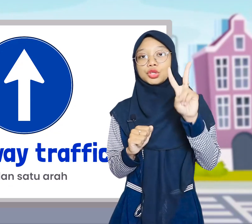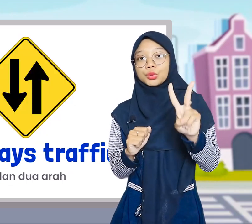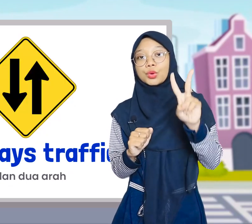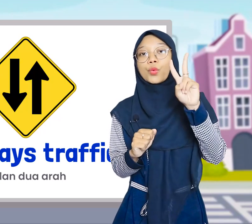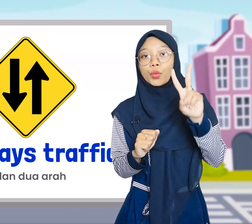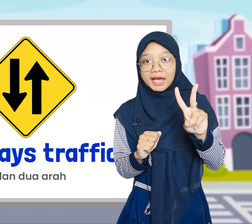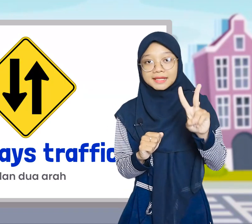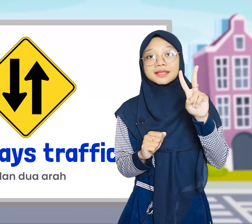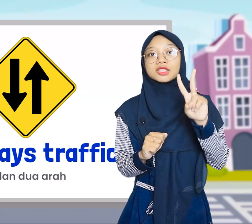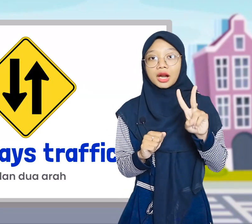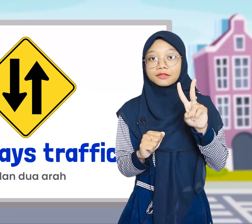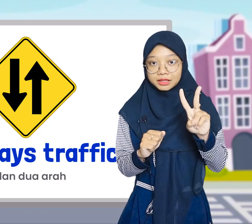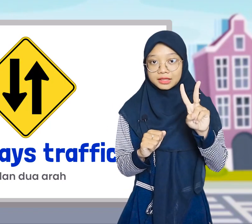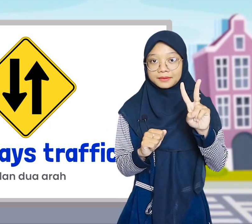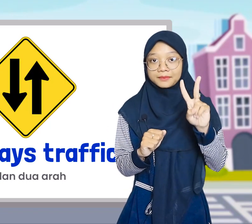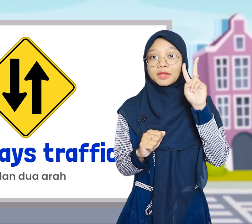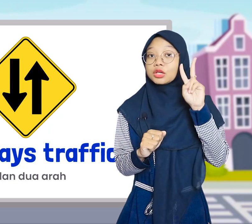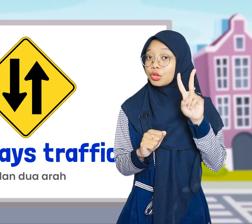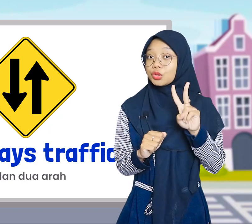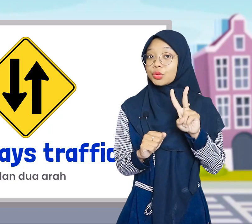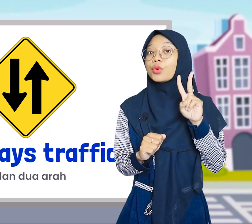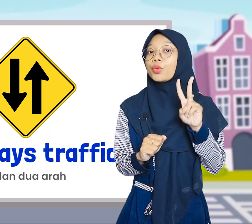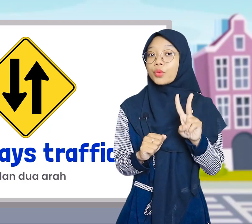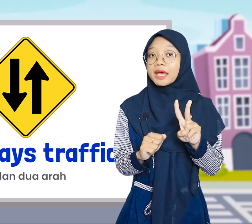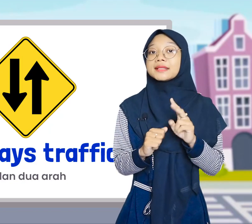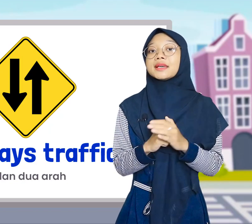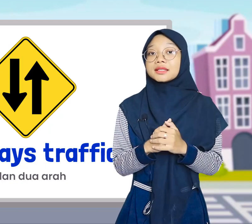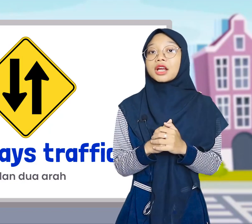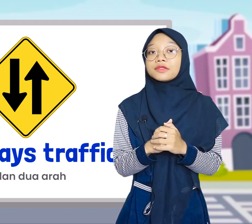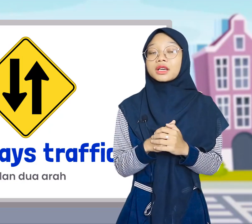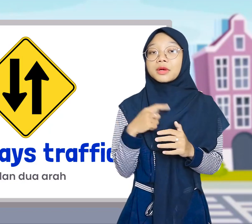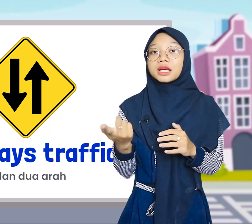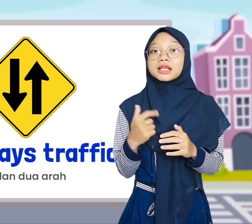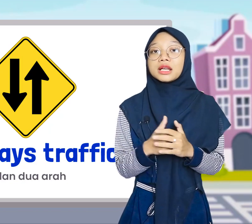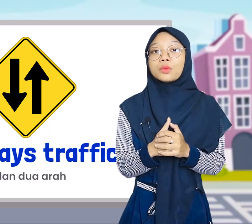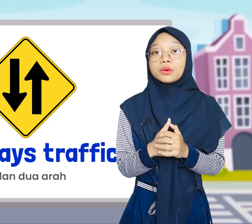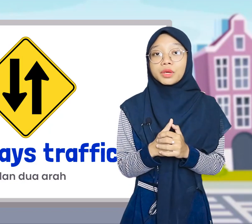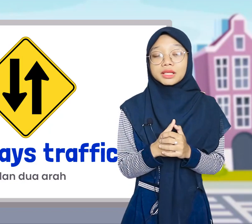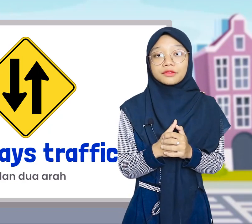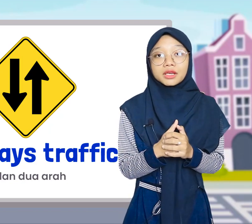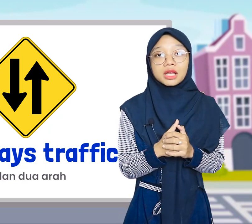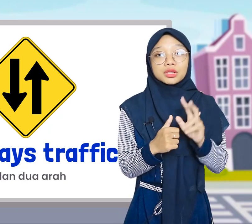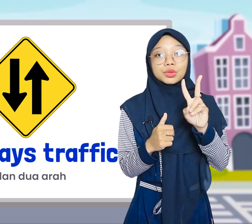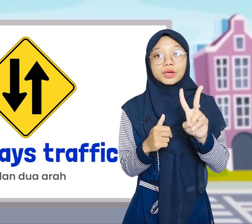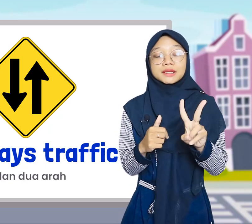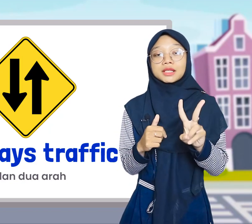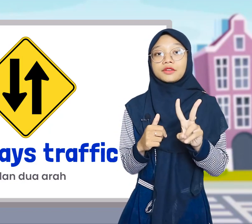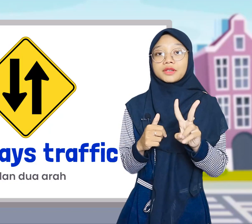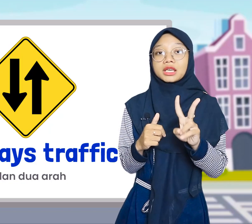two ways traffic. Two ways traffic, kebalikan dari one way traffic. Two ways traffic